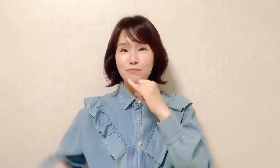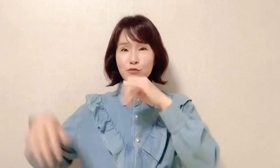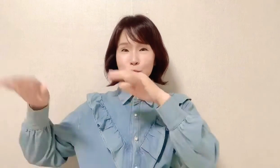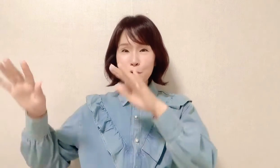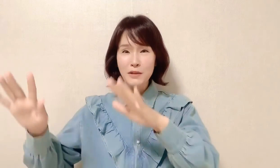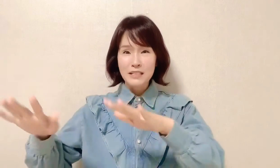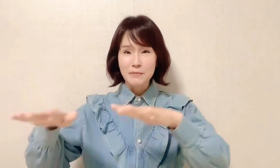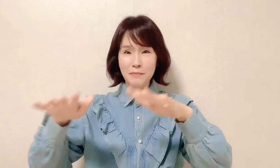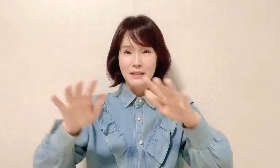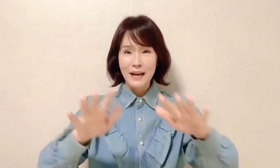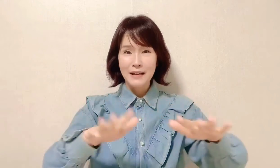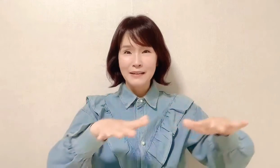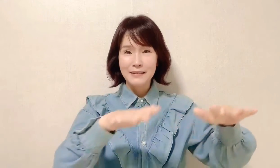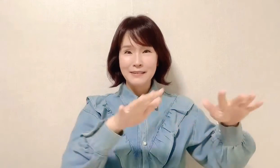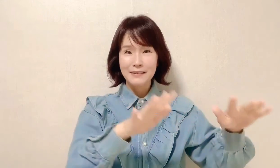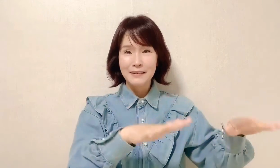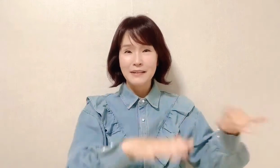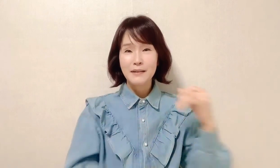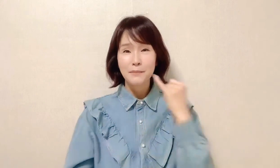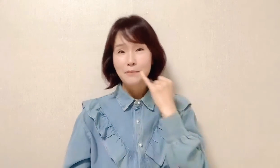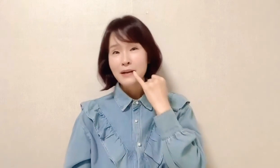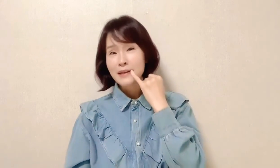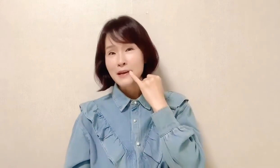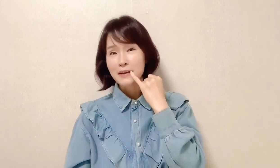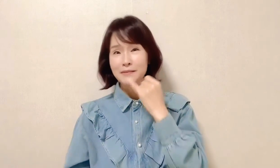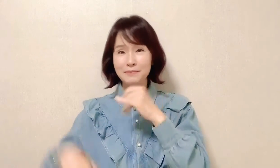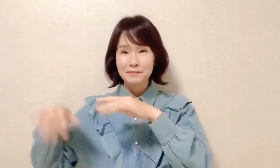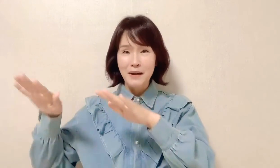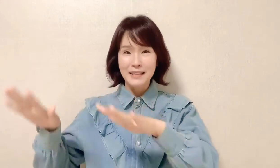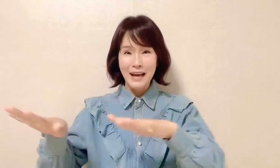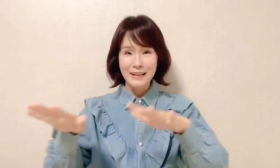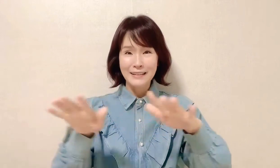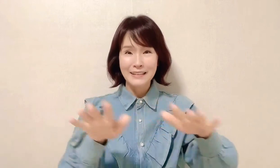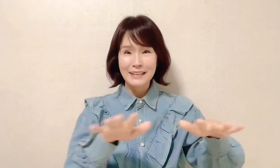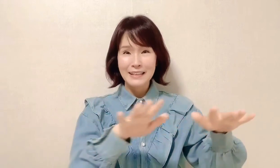물 표현하시면 됩니다. 바다예요. 바다.